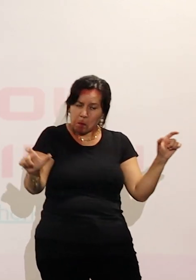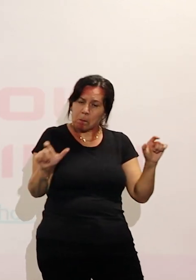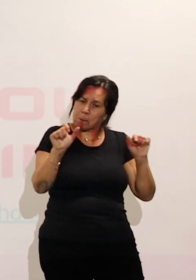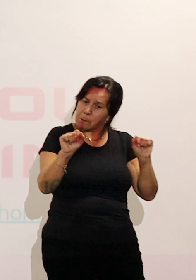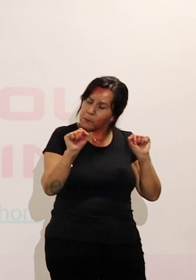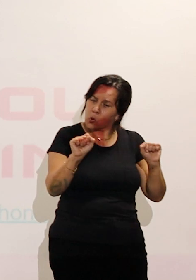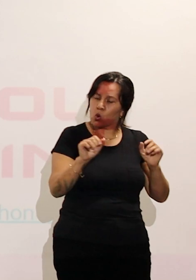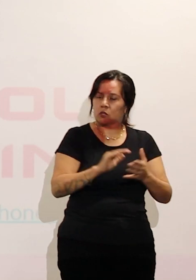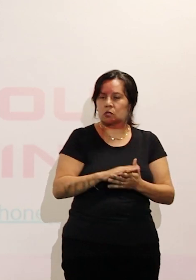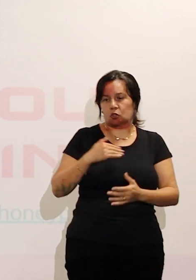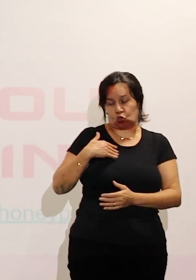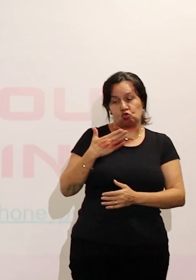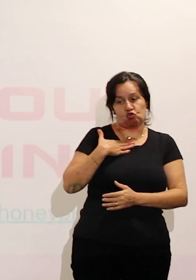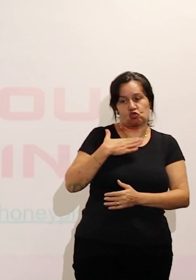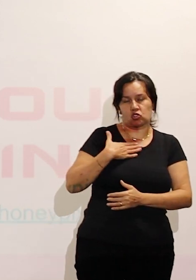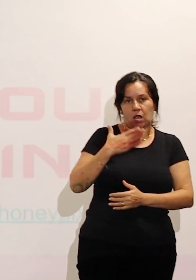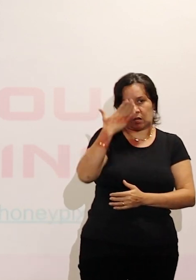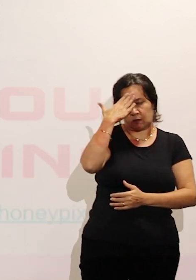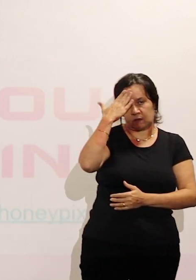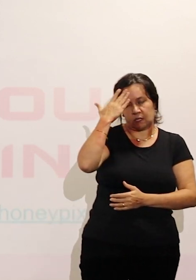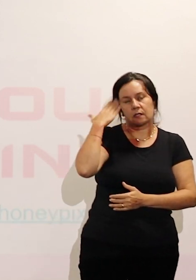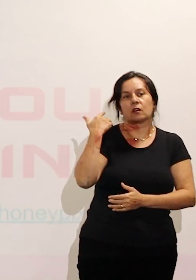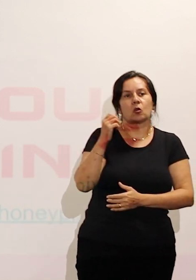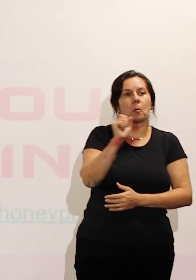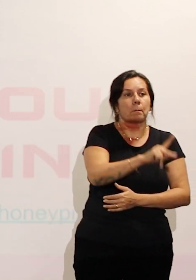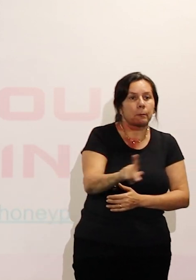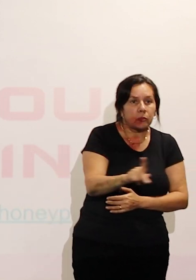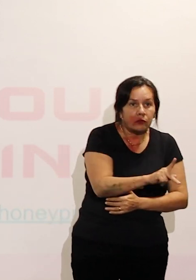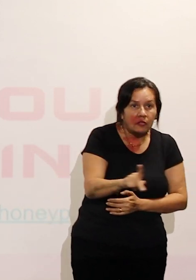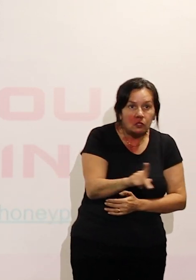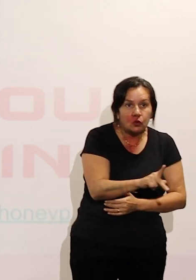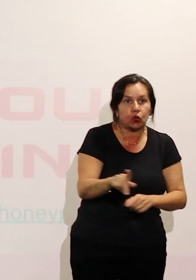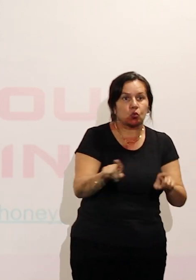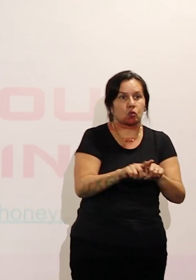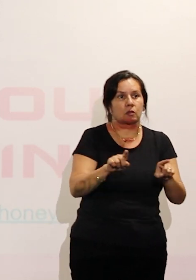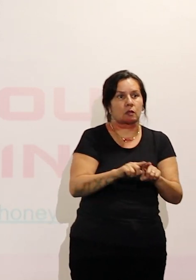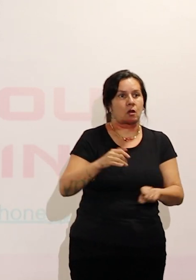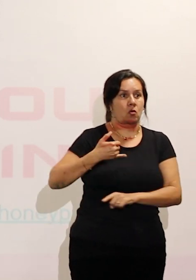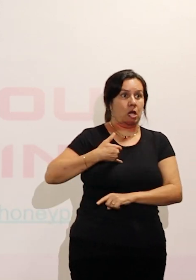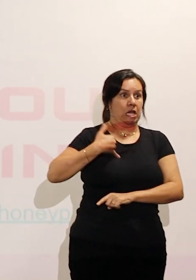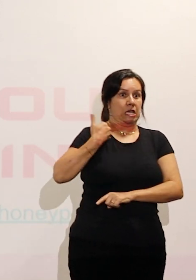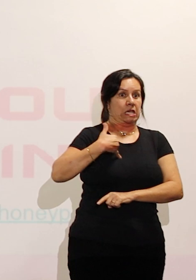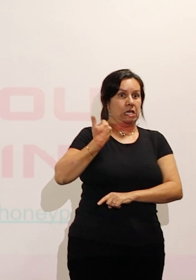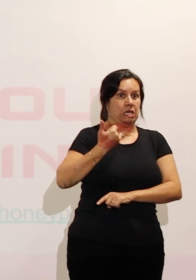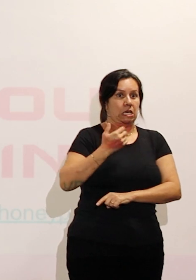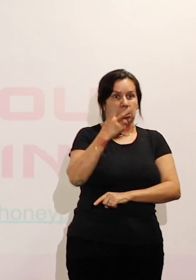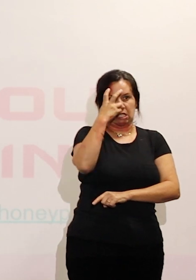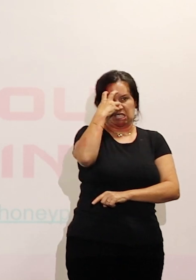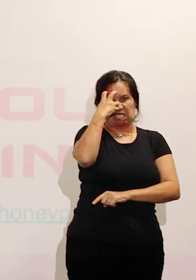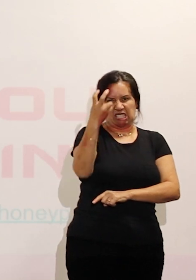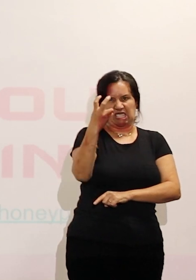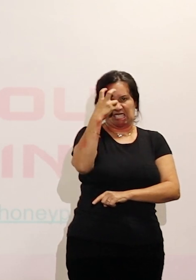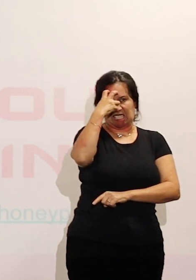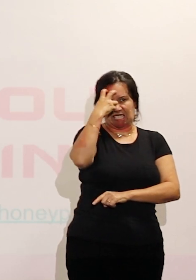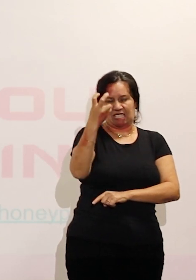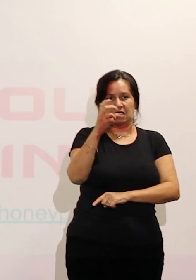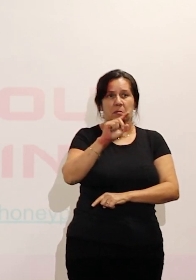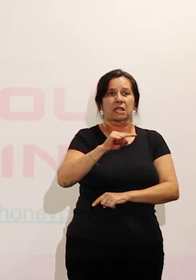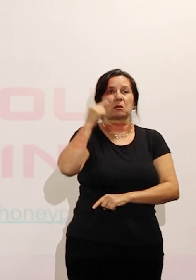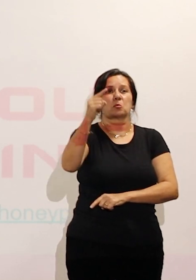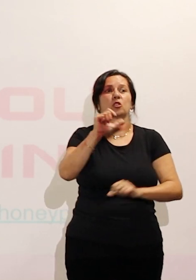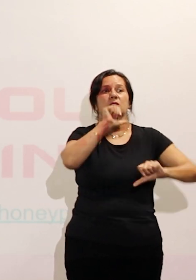que a gente já teve um personagem assim no RPG que ele era um professor, ele era um cara muito rico como professor, ele era muito inteligente, só que ele virou morador de